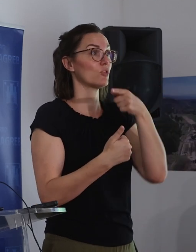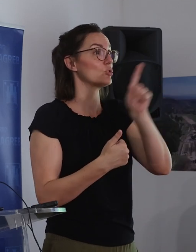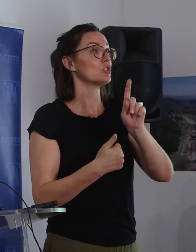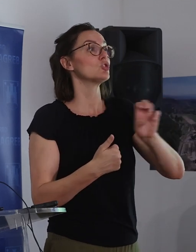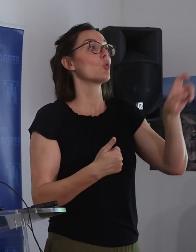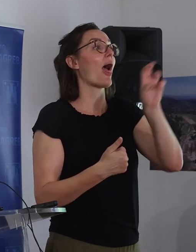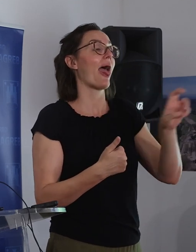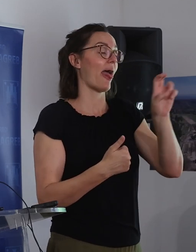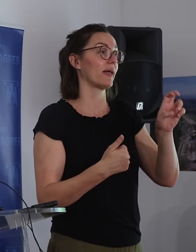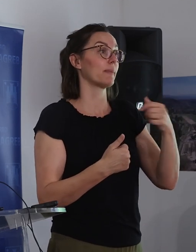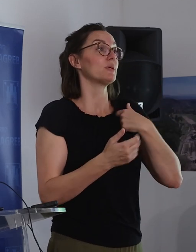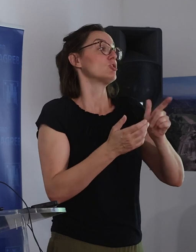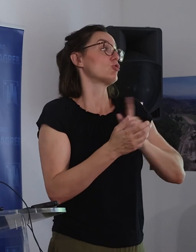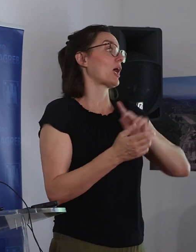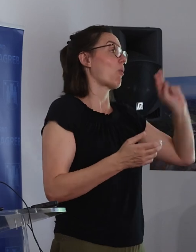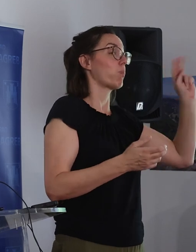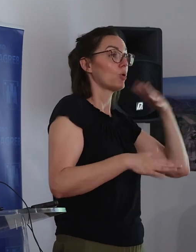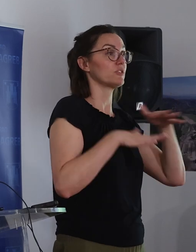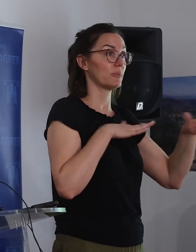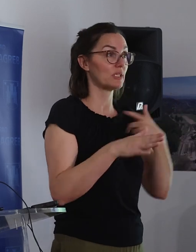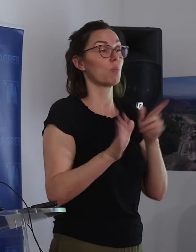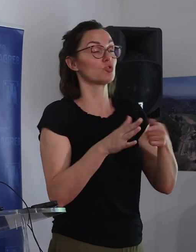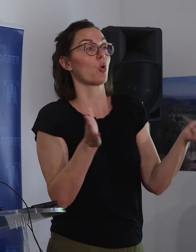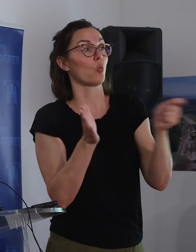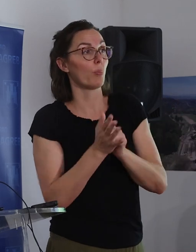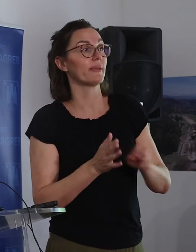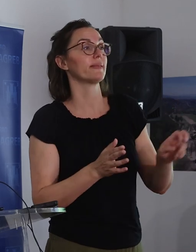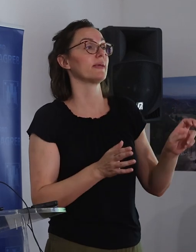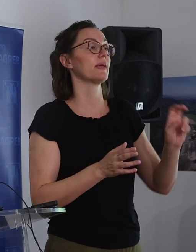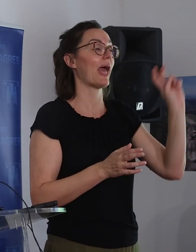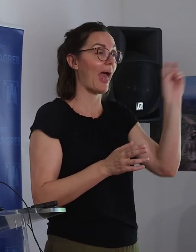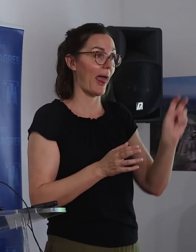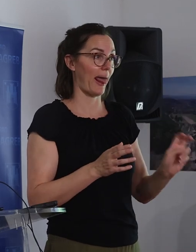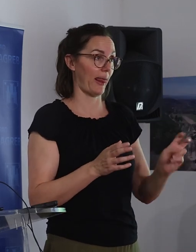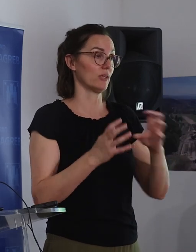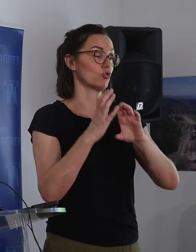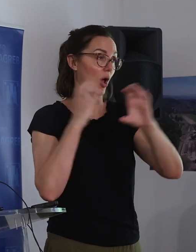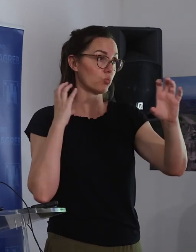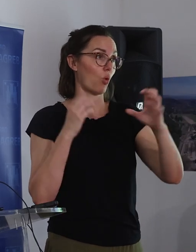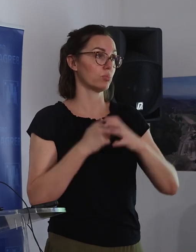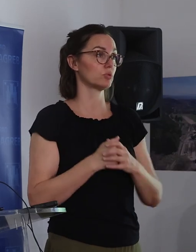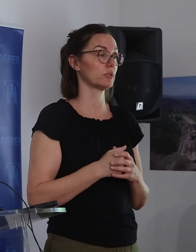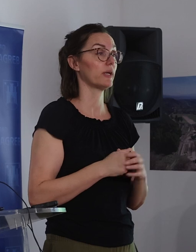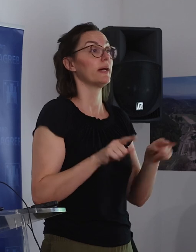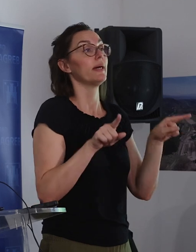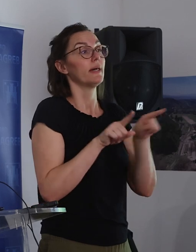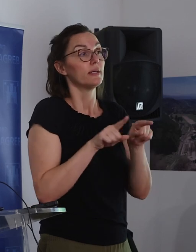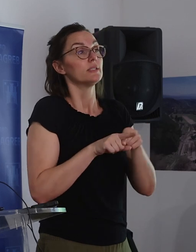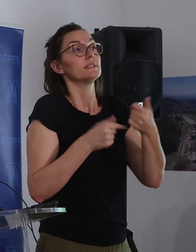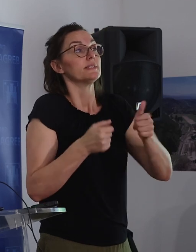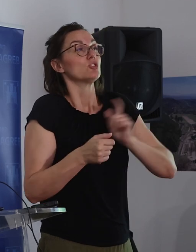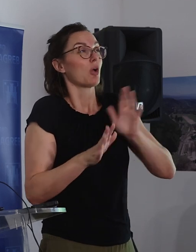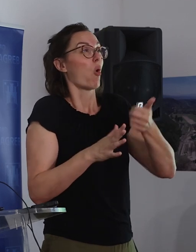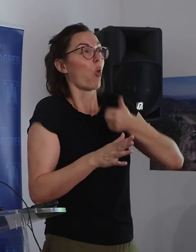električni, a čekamo poziv ministarstva za kupnju električnih autobusa, koji će isto tako imati određene rokove isporuke koje su trenutno